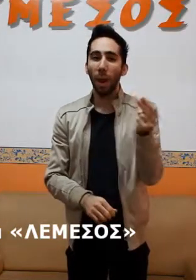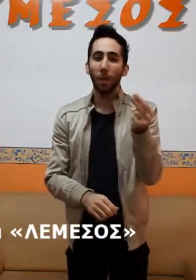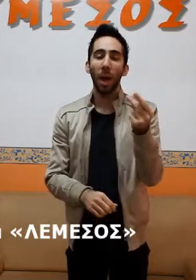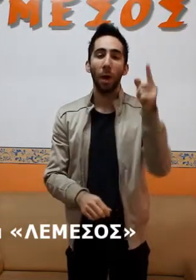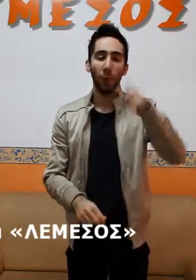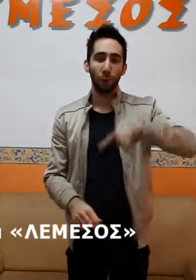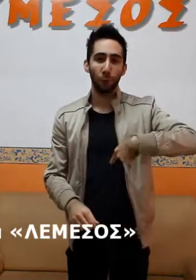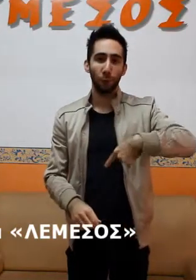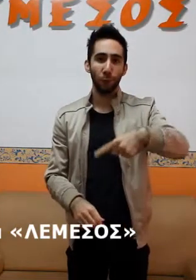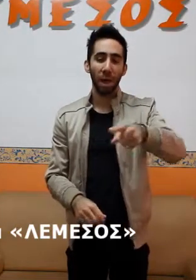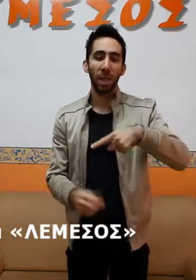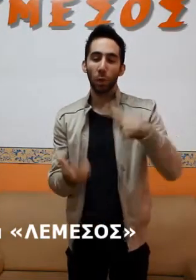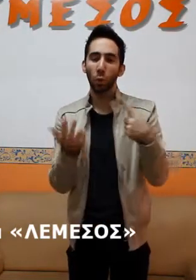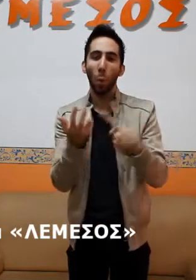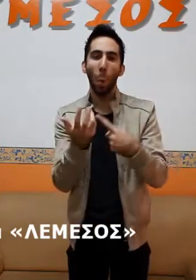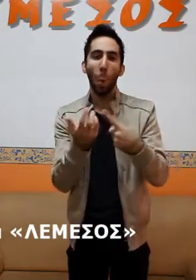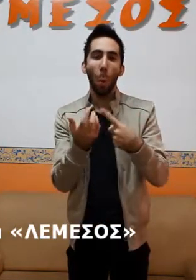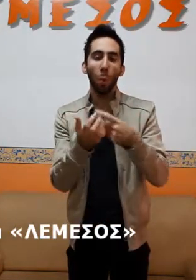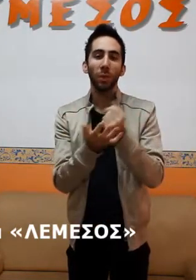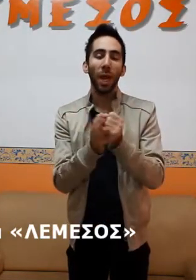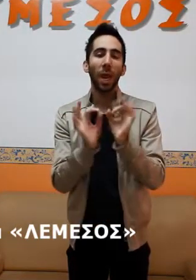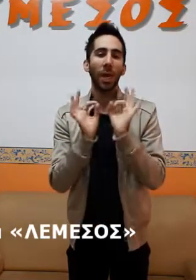φετινούς όρους και κανονισμούς.